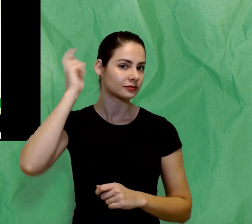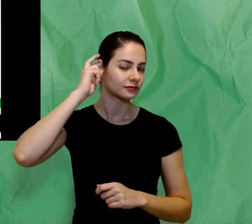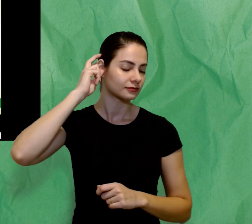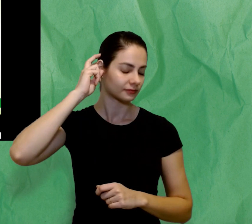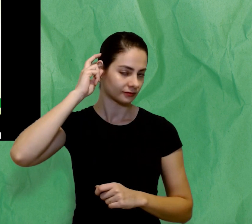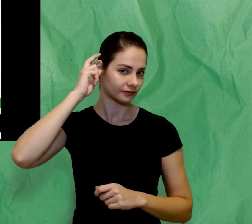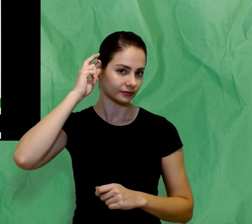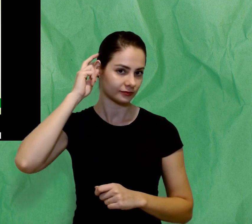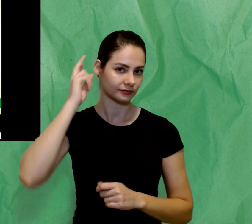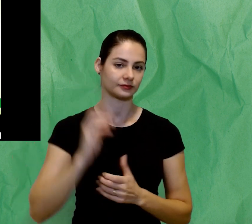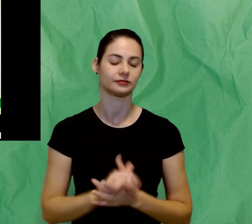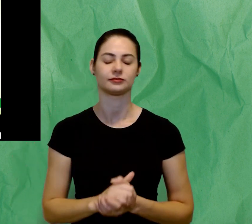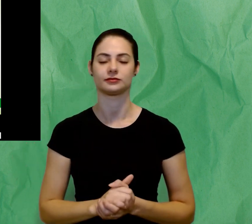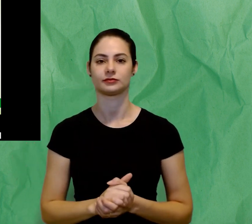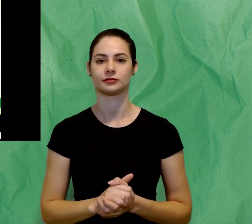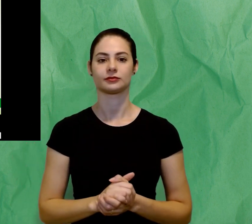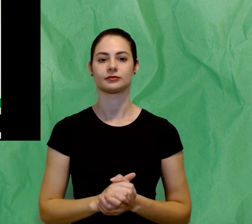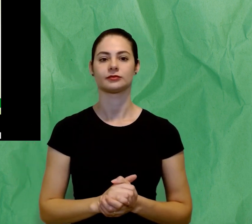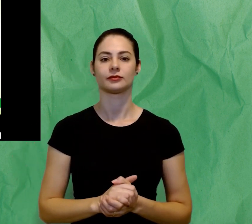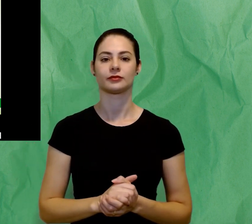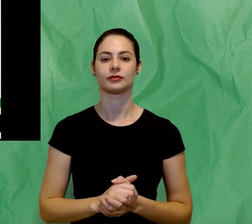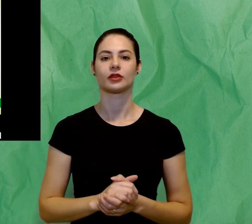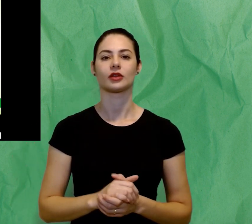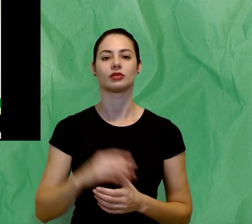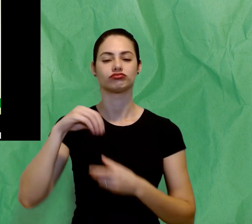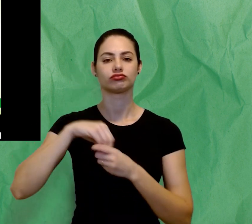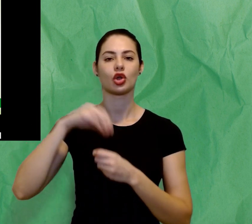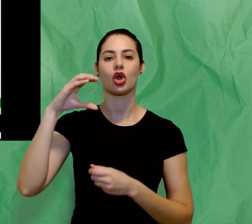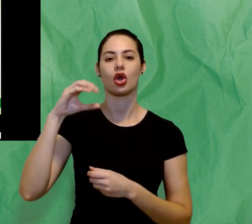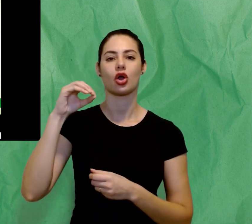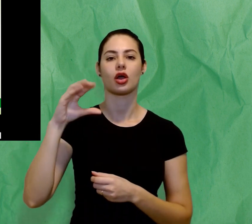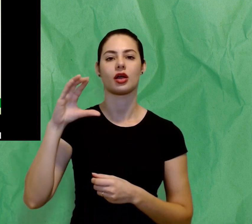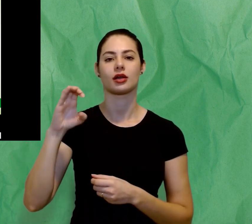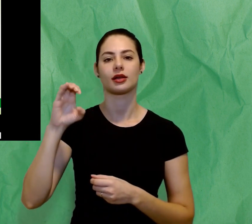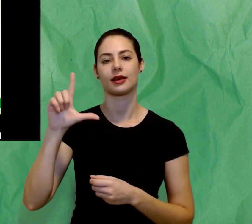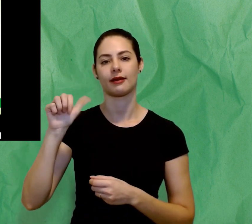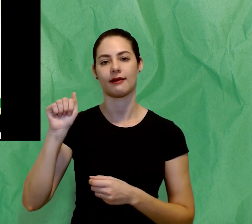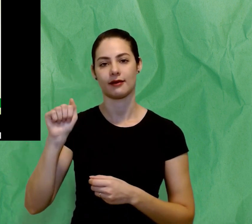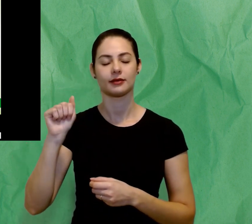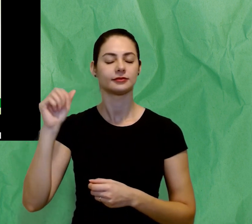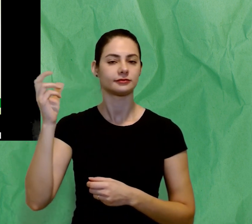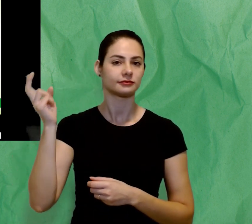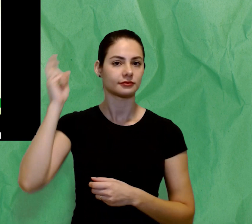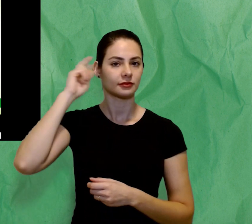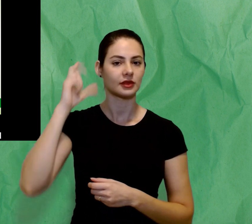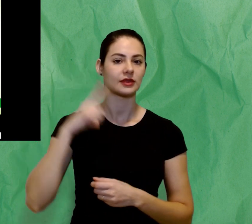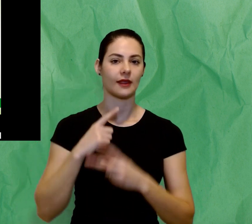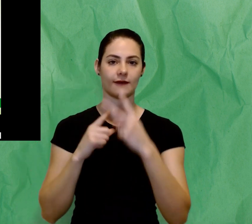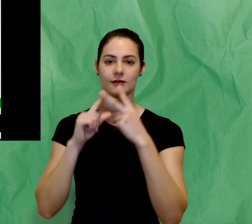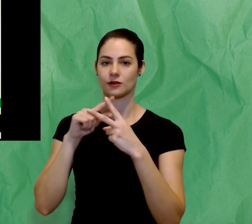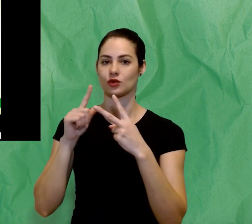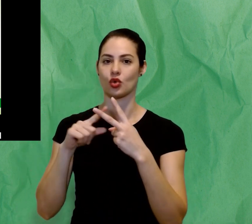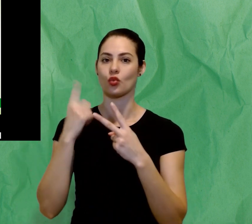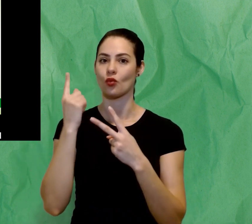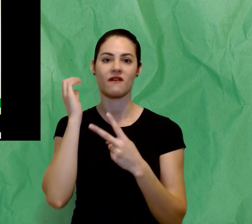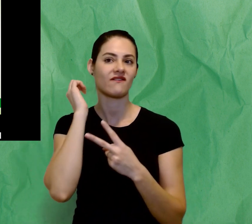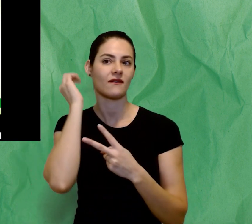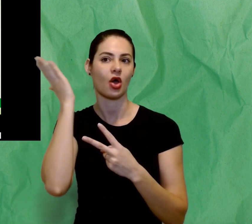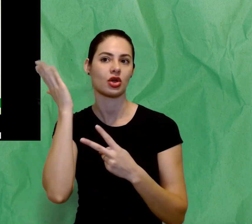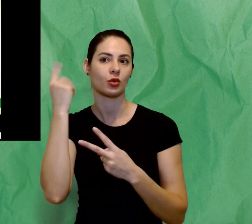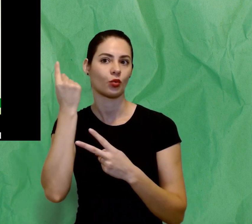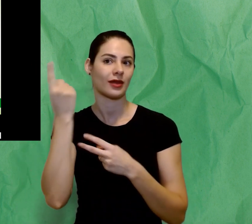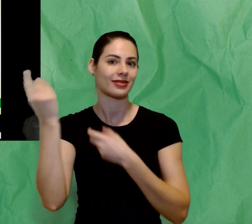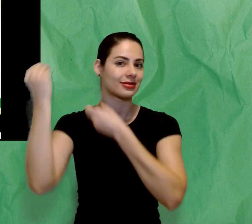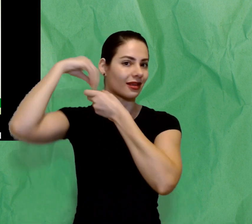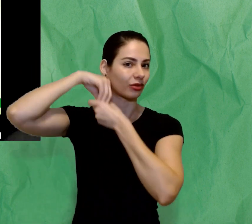cóclea. E esse implante coclear, ele é composto por dois componentes, que são componentes externo e